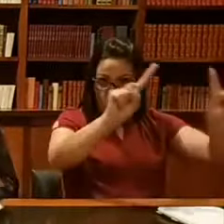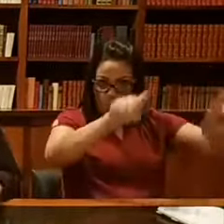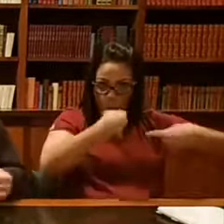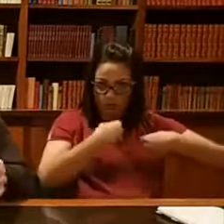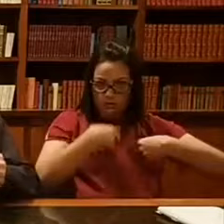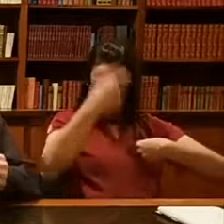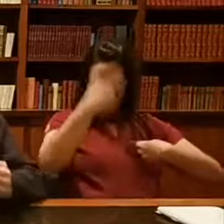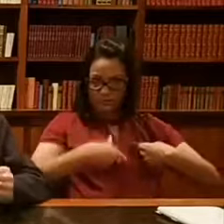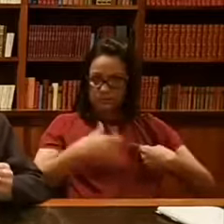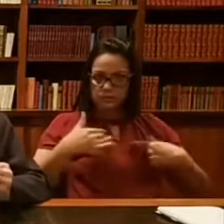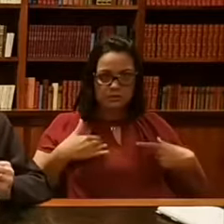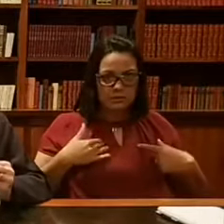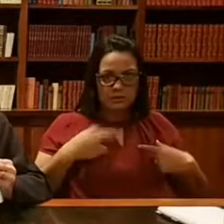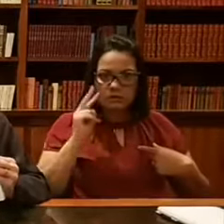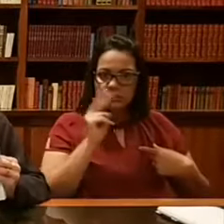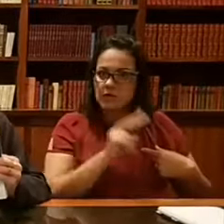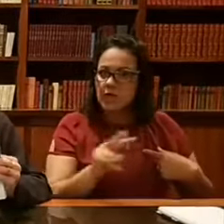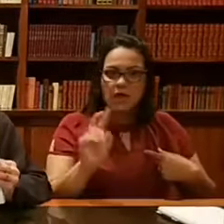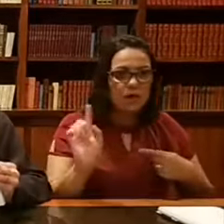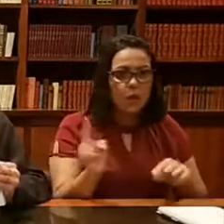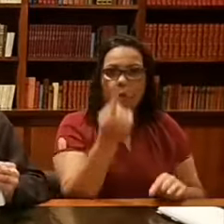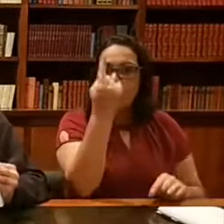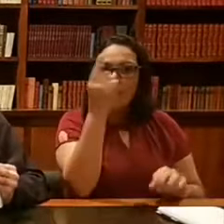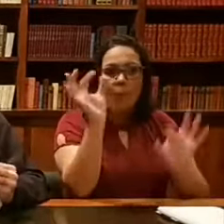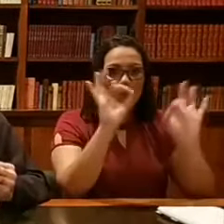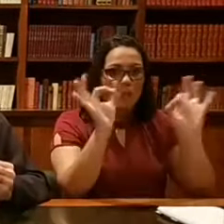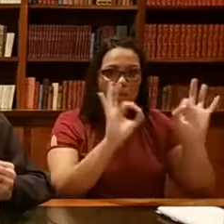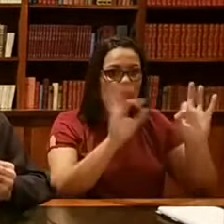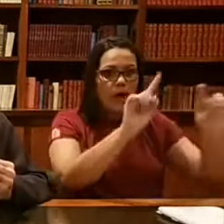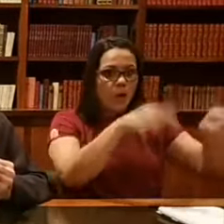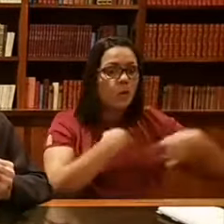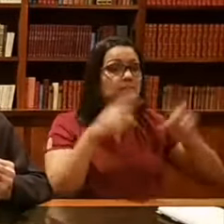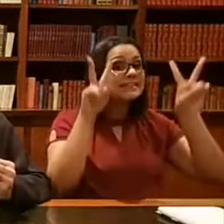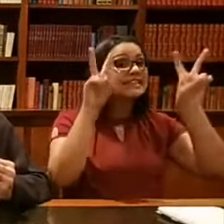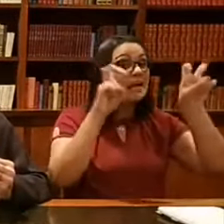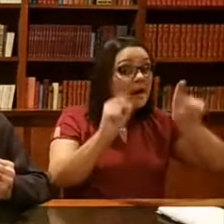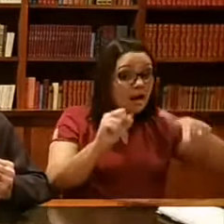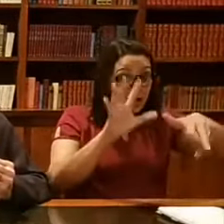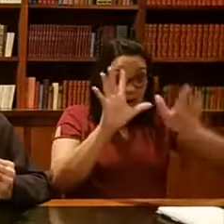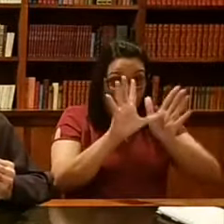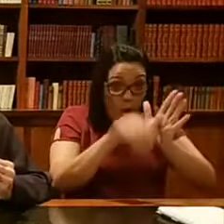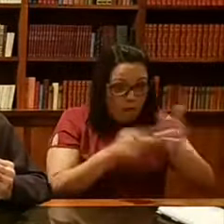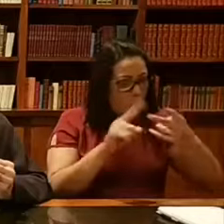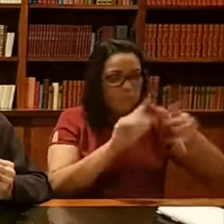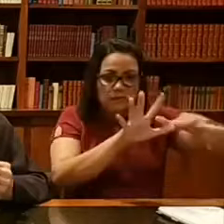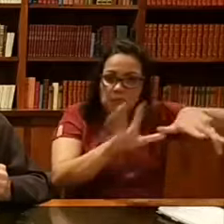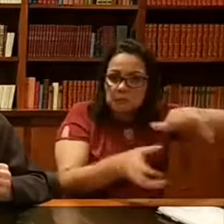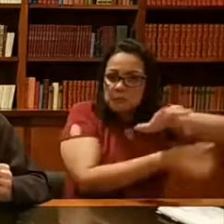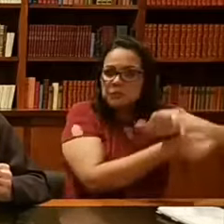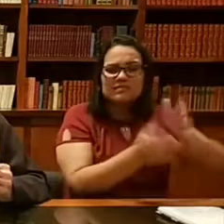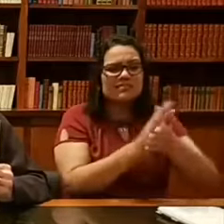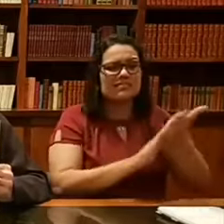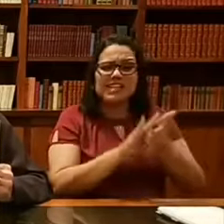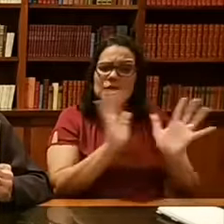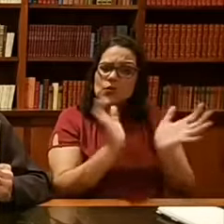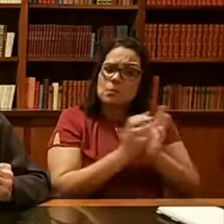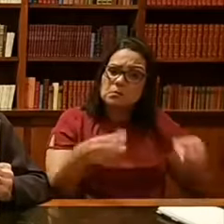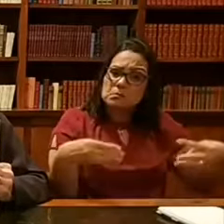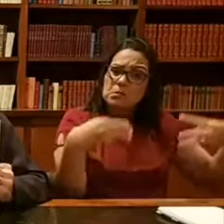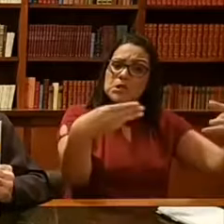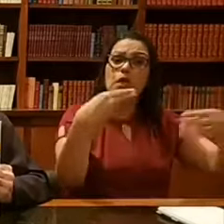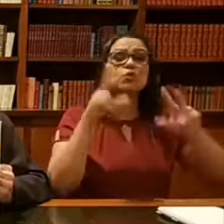pessoa. Olhem, sem nenhuma acusação de corrupção de nada, com o Ministério Técnico, todo dia com